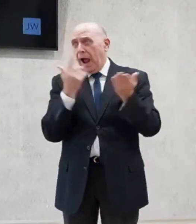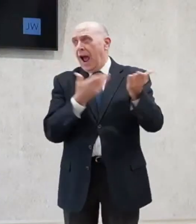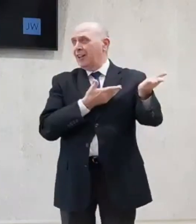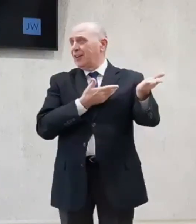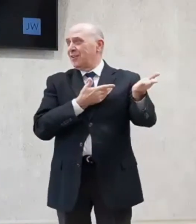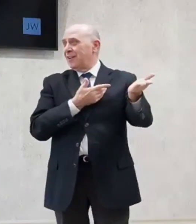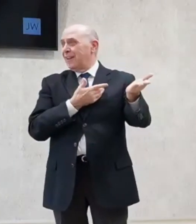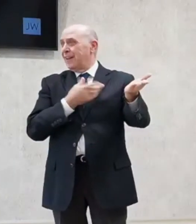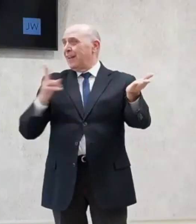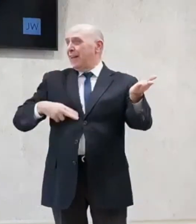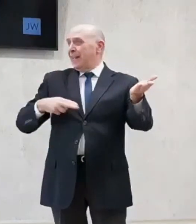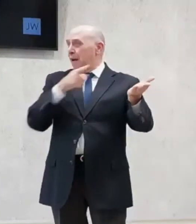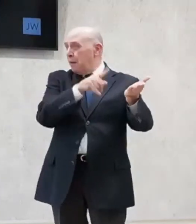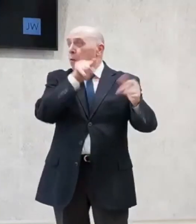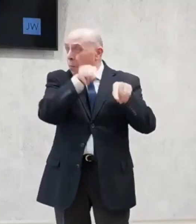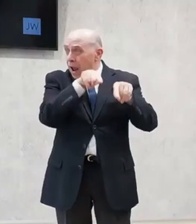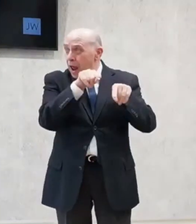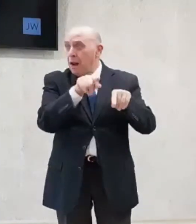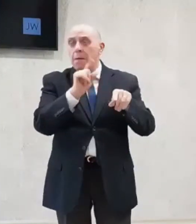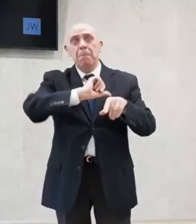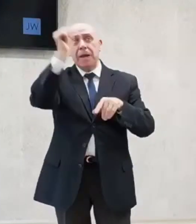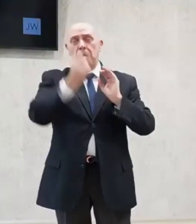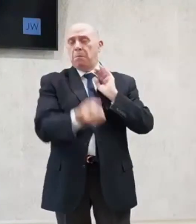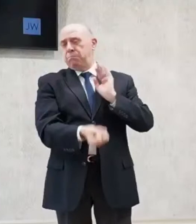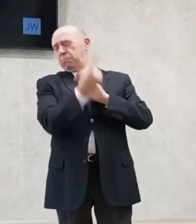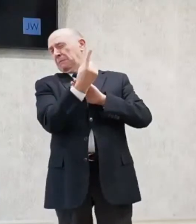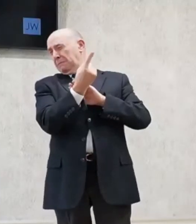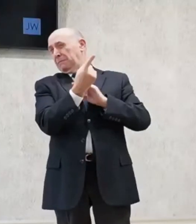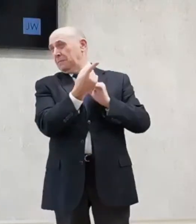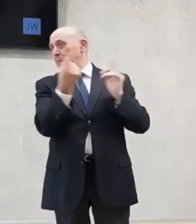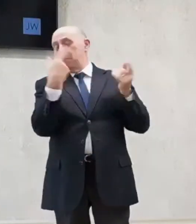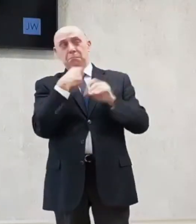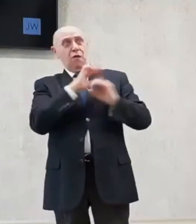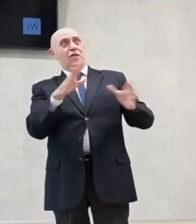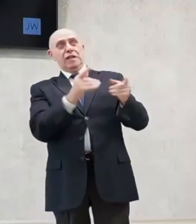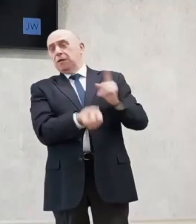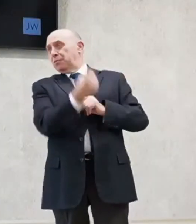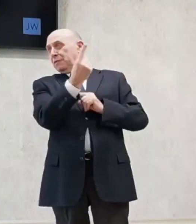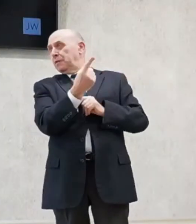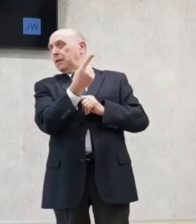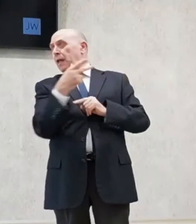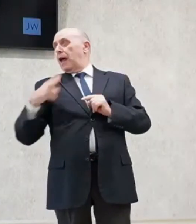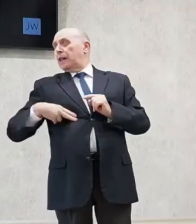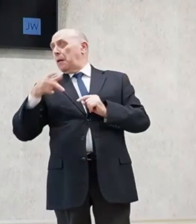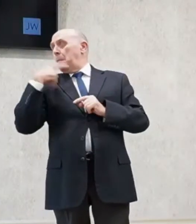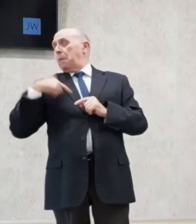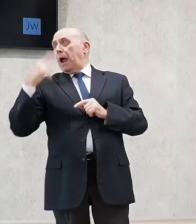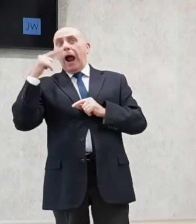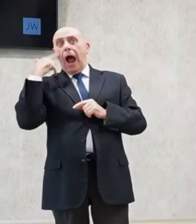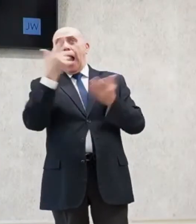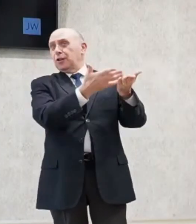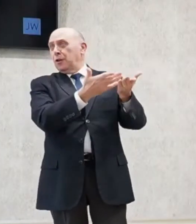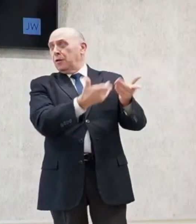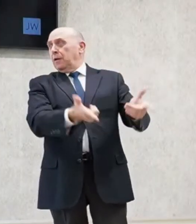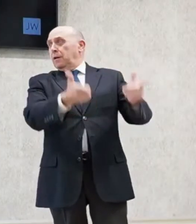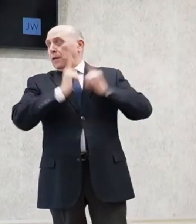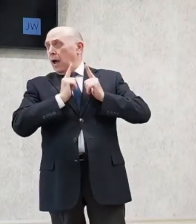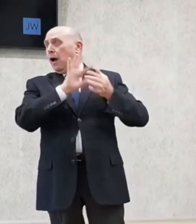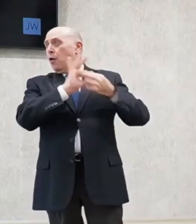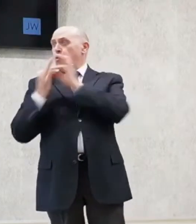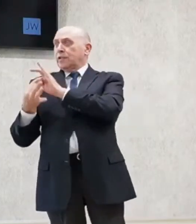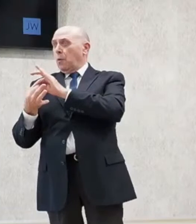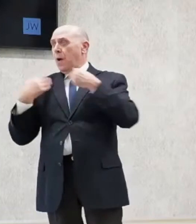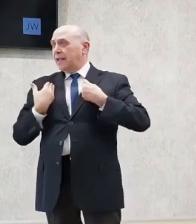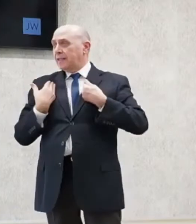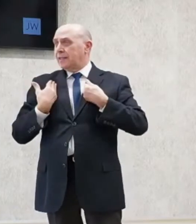l'avvenimento imprevisto è stato il peccato di Adamo e di conseguenza oggi noi ne paghiamo le conseguenze Allora